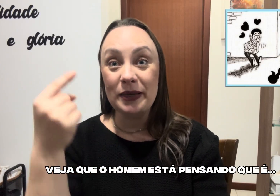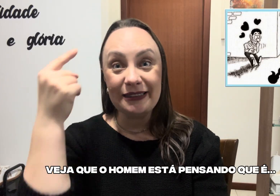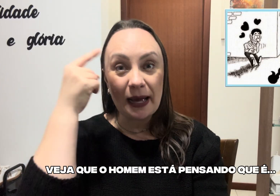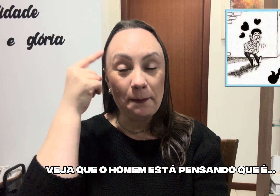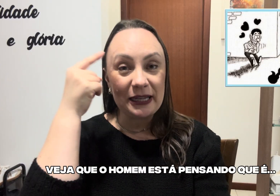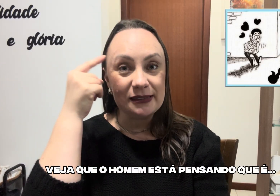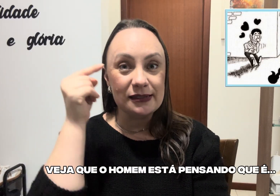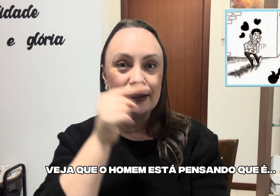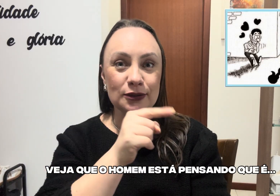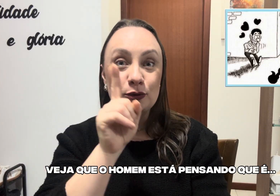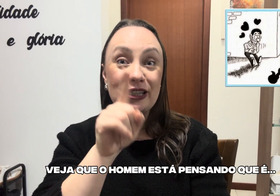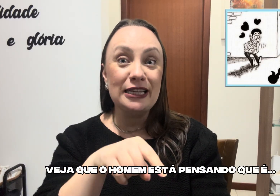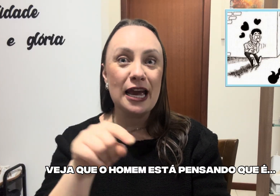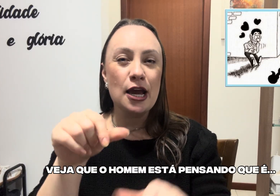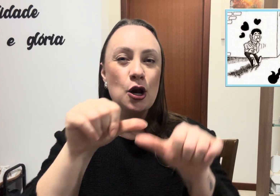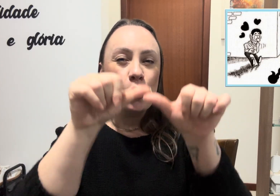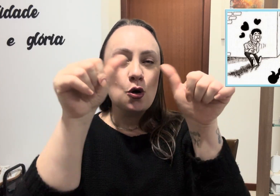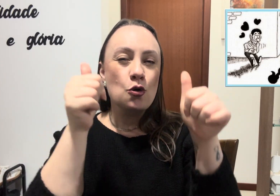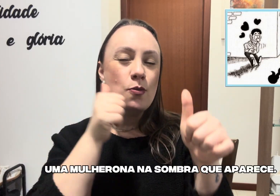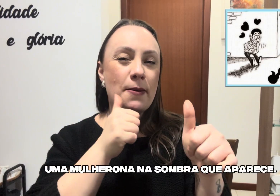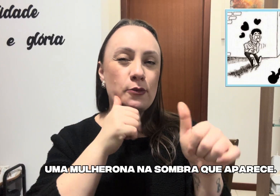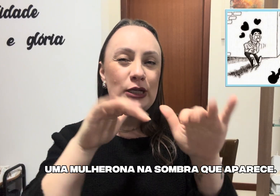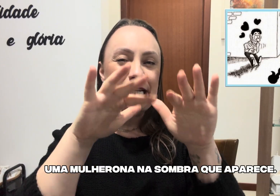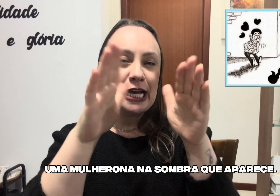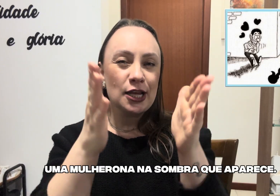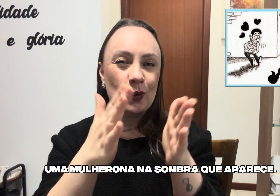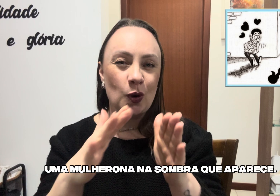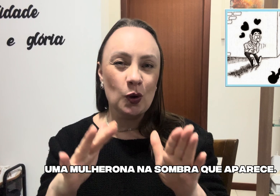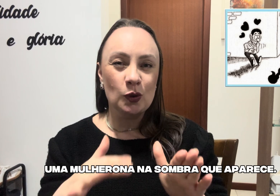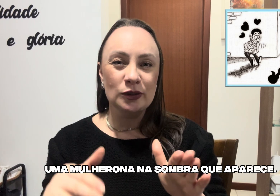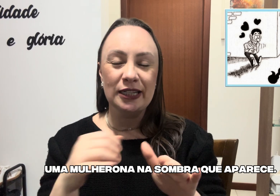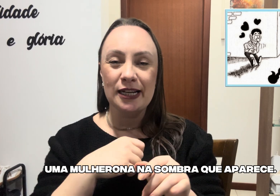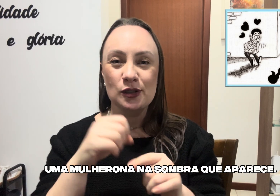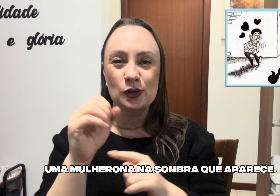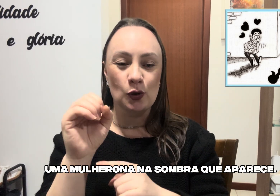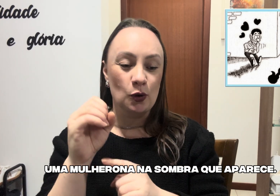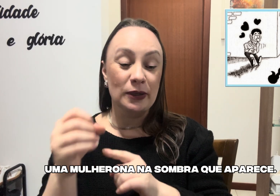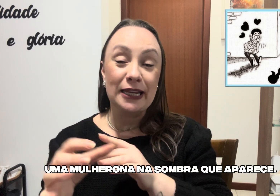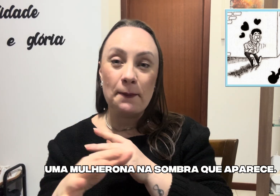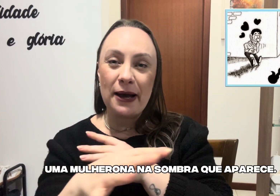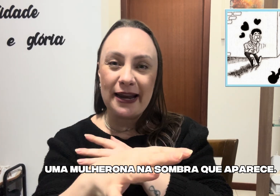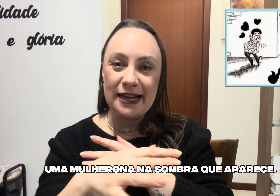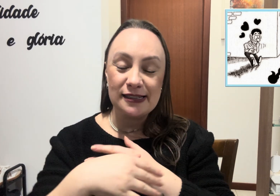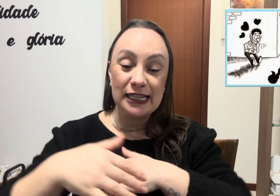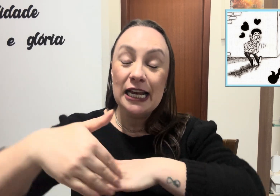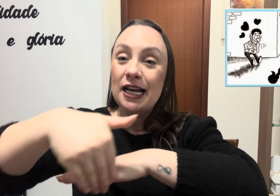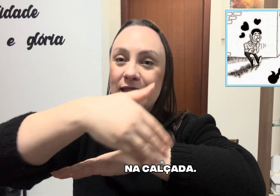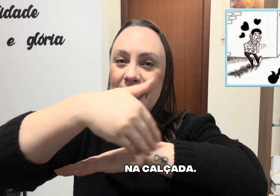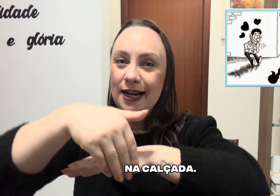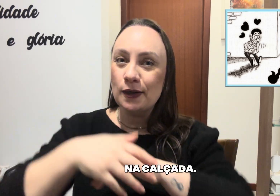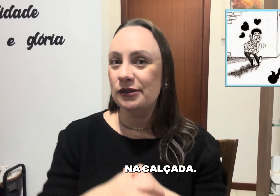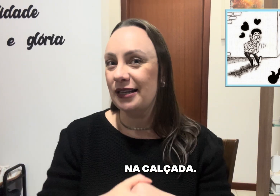está pensando que é uma mulherona na sombra que aparece na